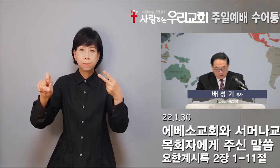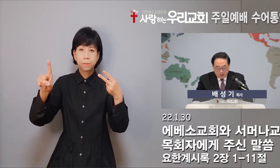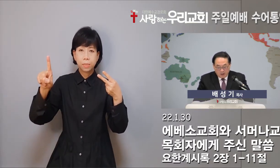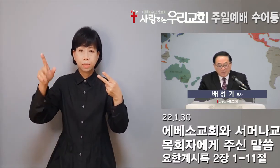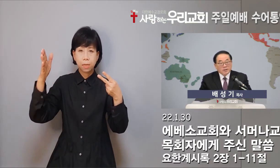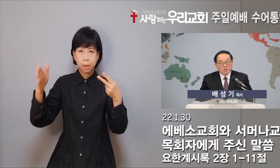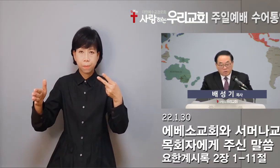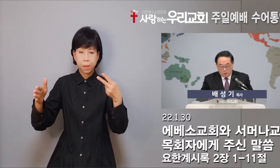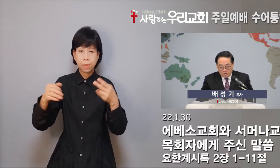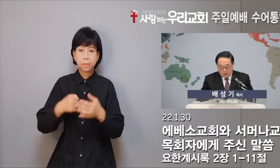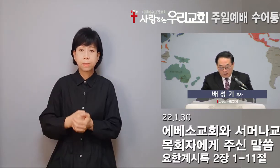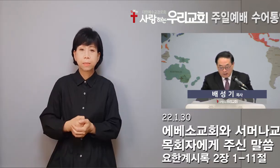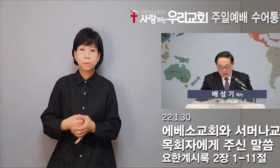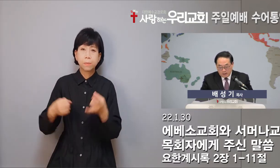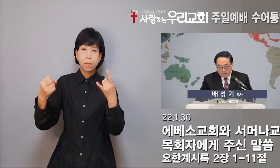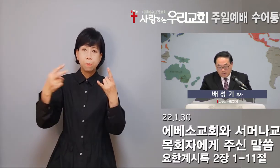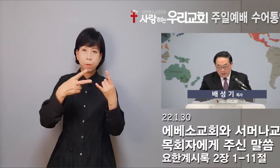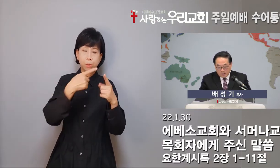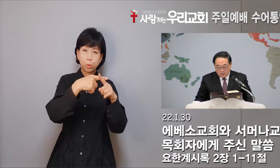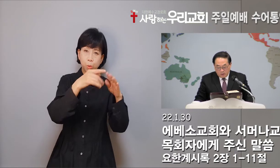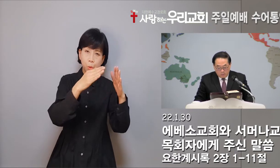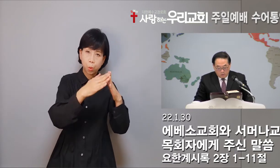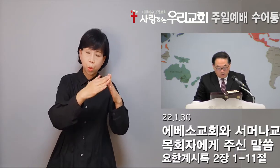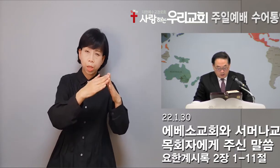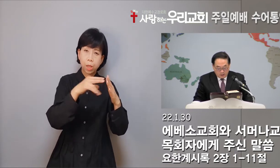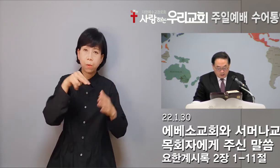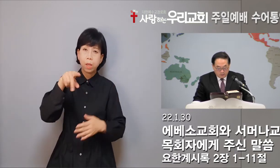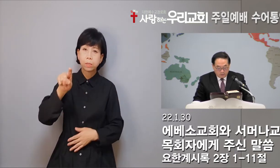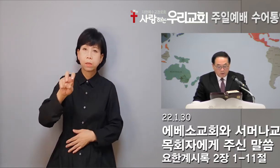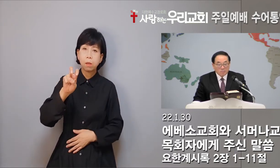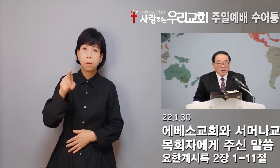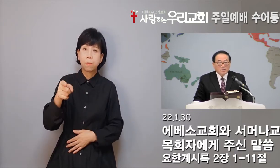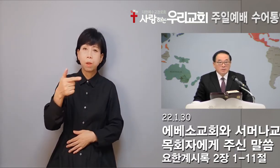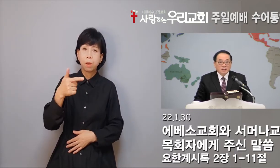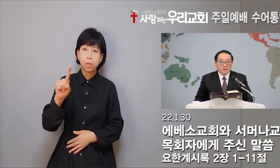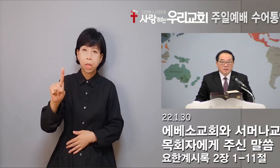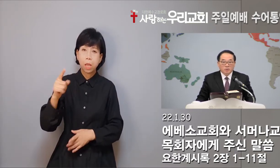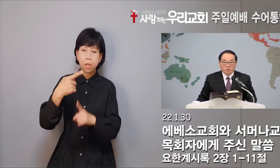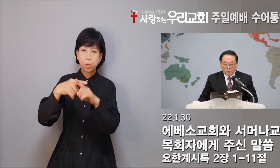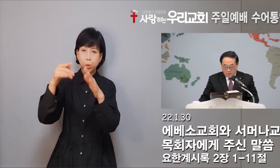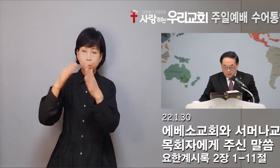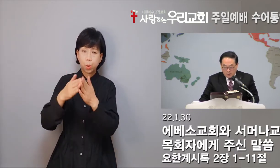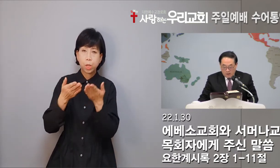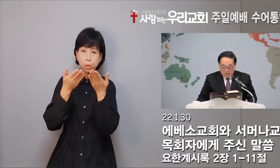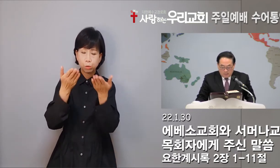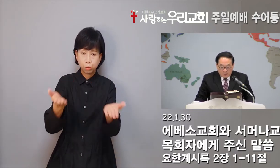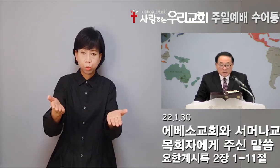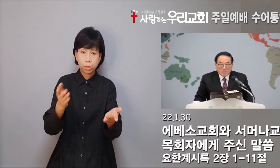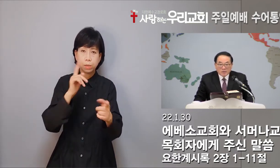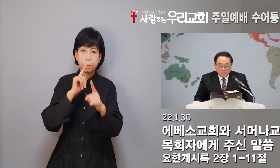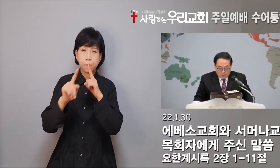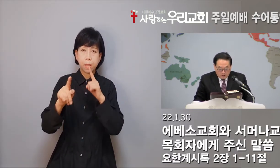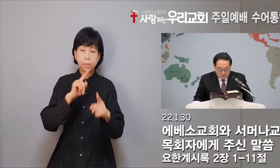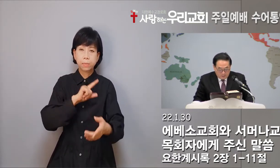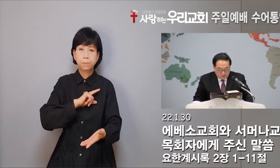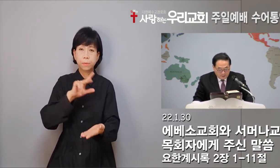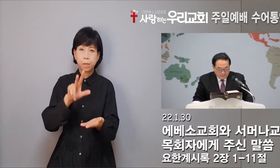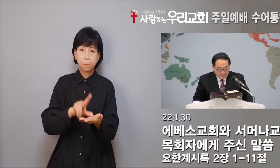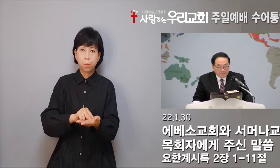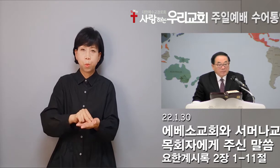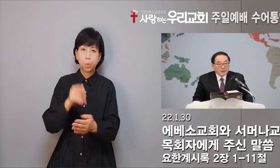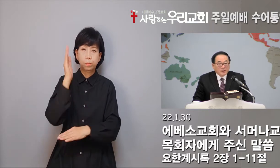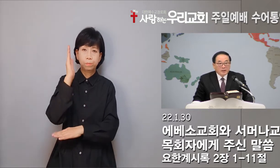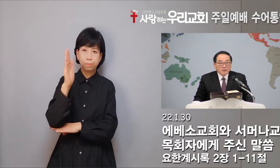말씀으로 에베소 교회와 서문학 교회 목회자에게 주신 말씀이란 제목으로 말씀을